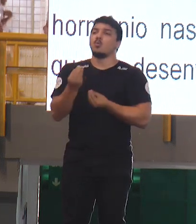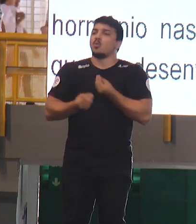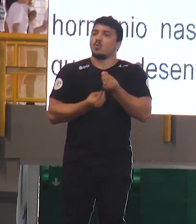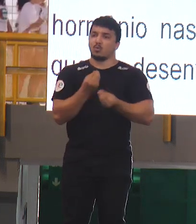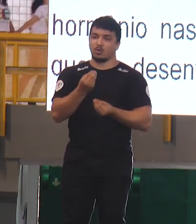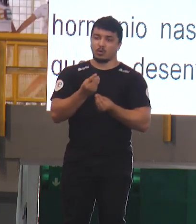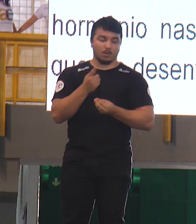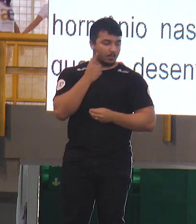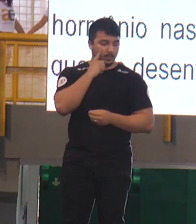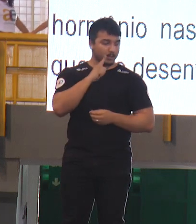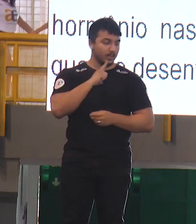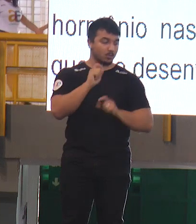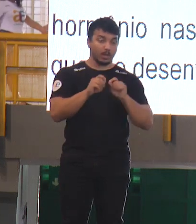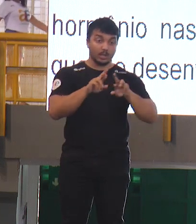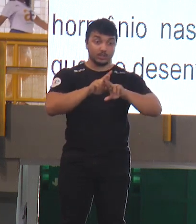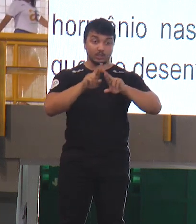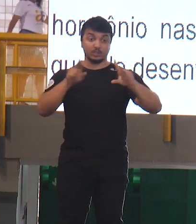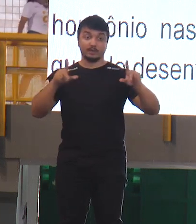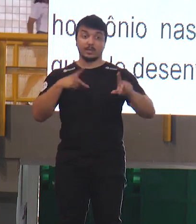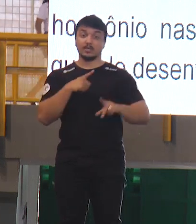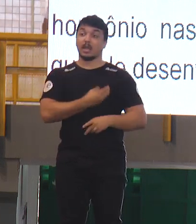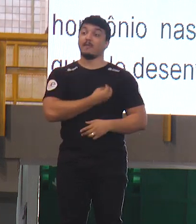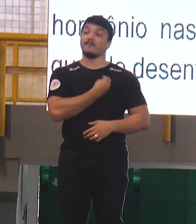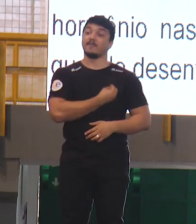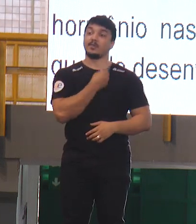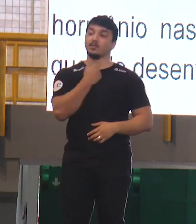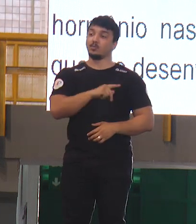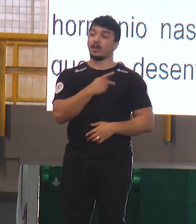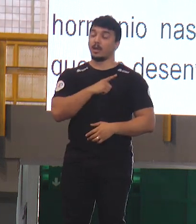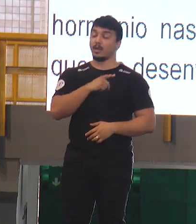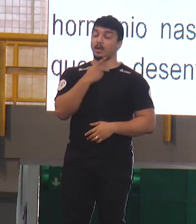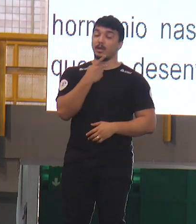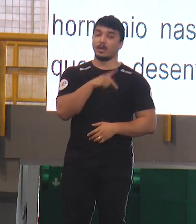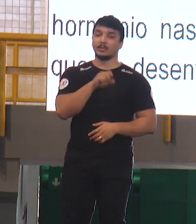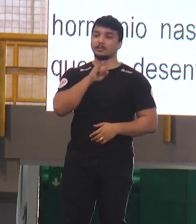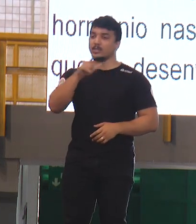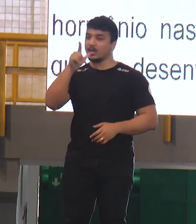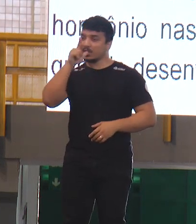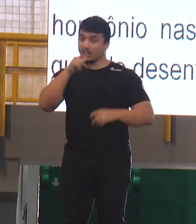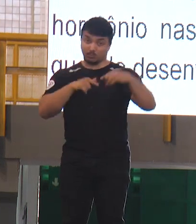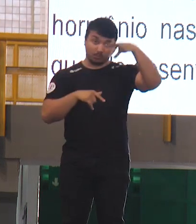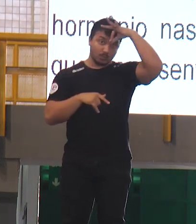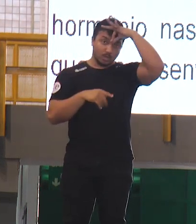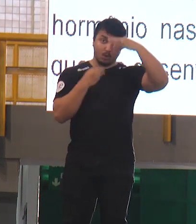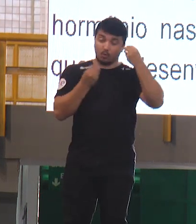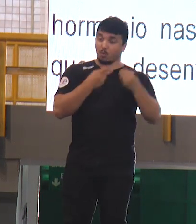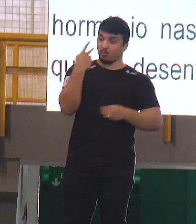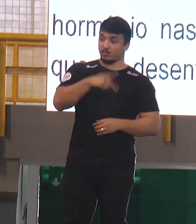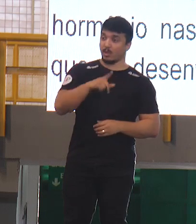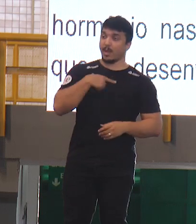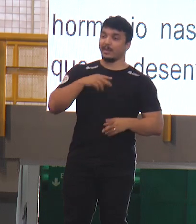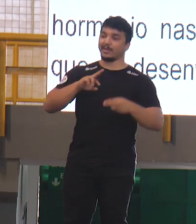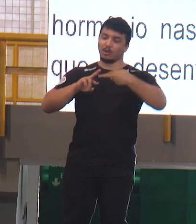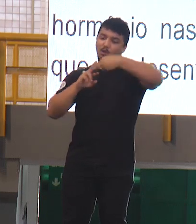Vai fazer a diferença é a presença do gene presente no cromossomo